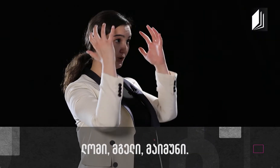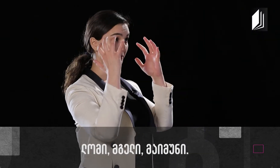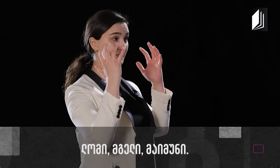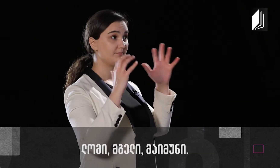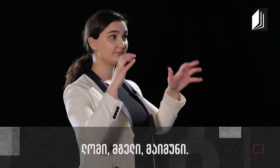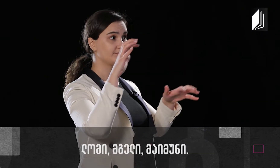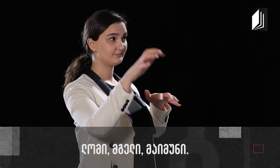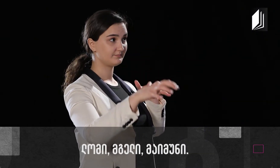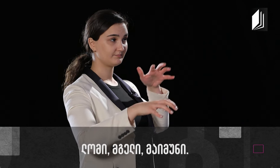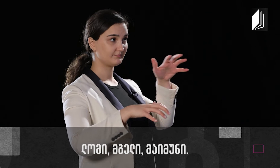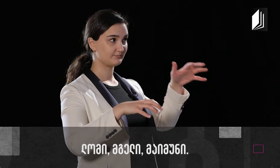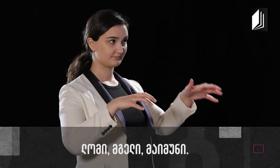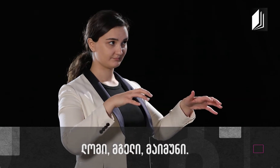ლომი.